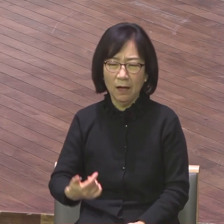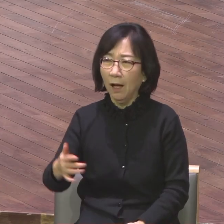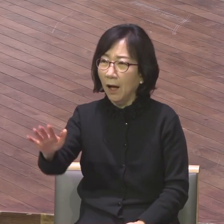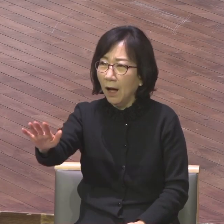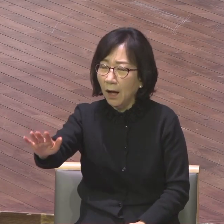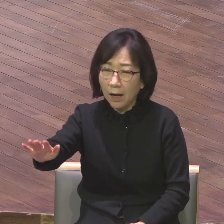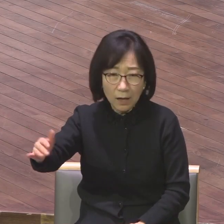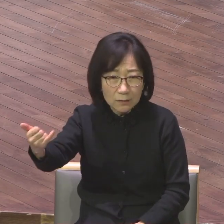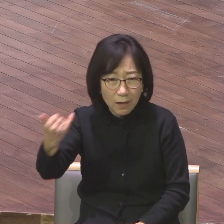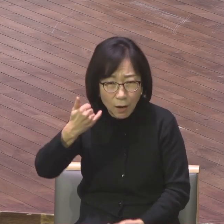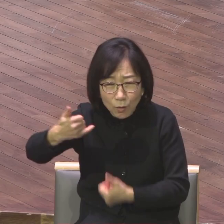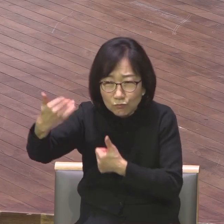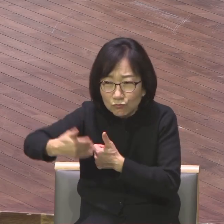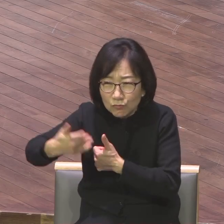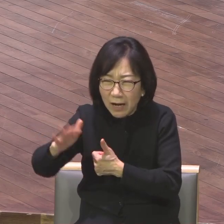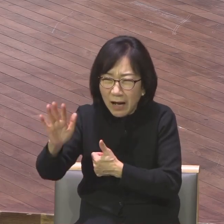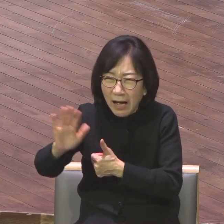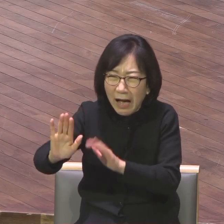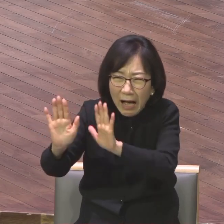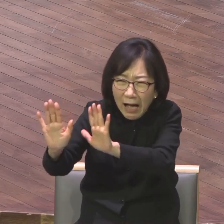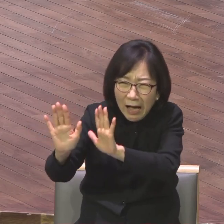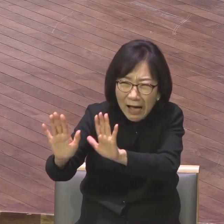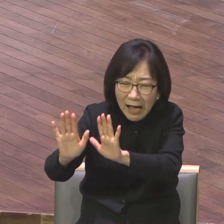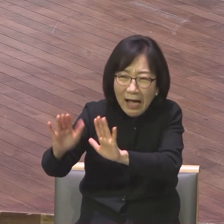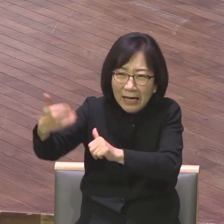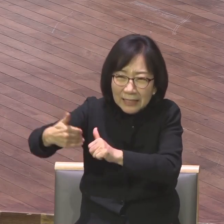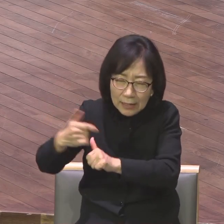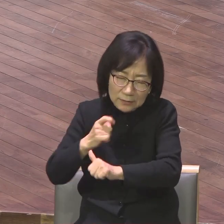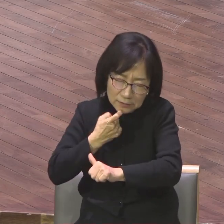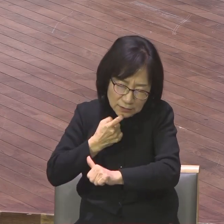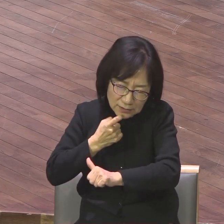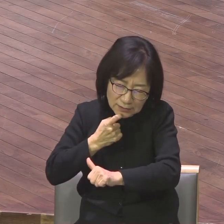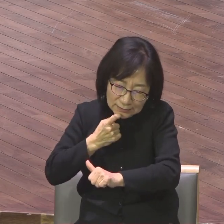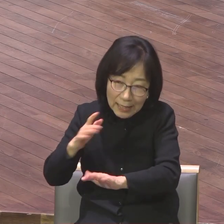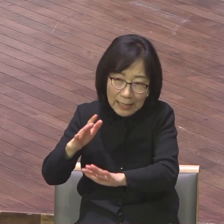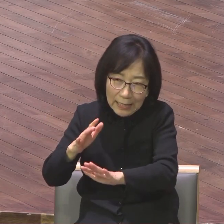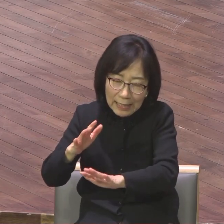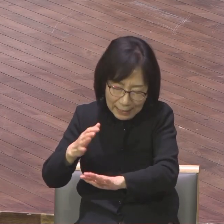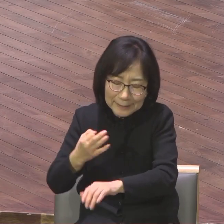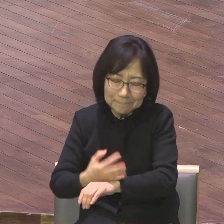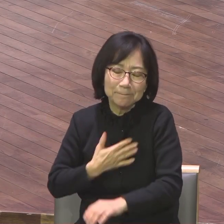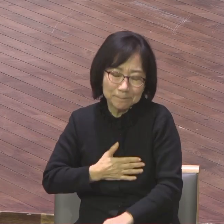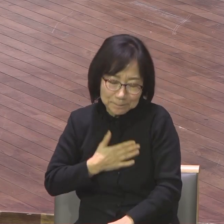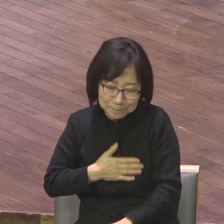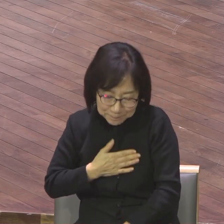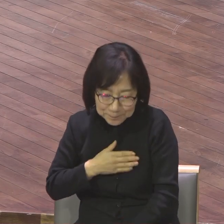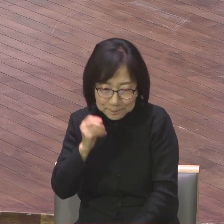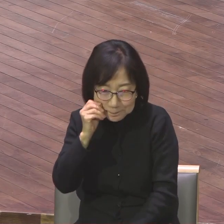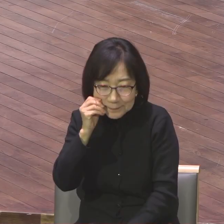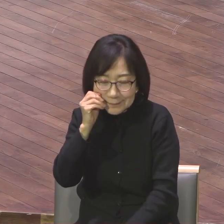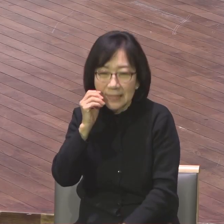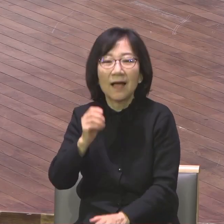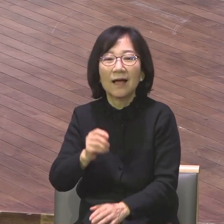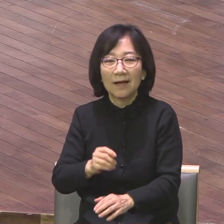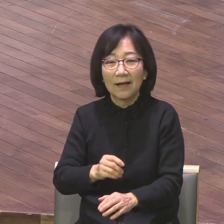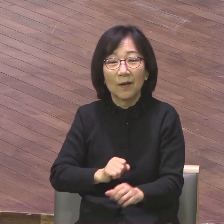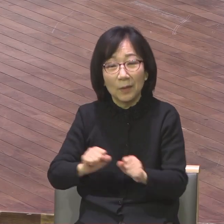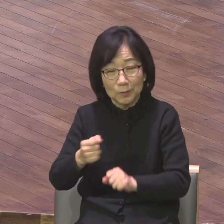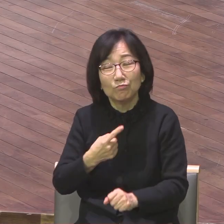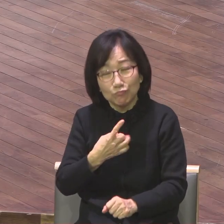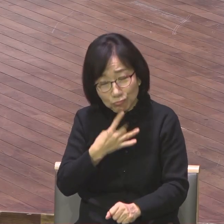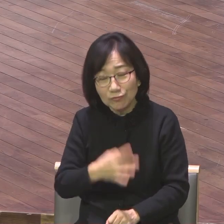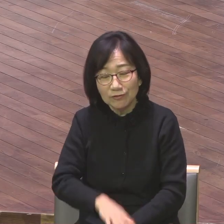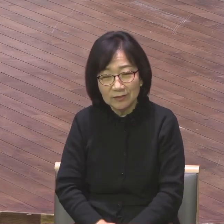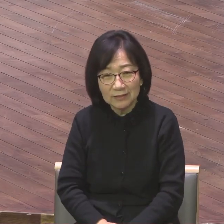억지로 할 수 없이 어쩔 수 없이 서임받은 직분밖에 없어요.